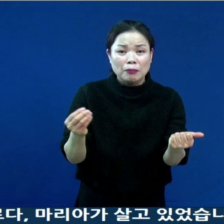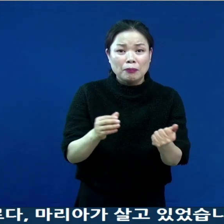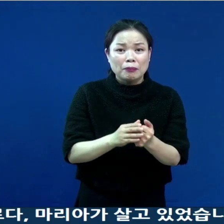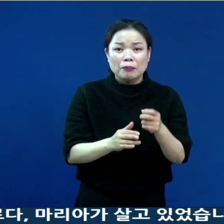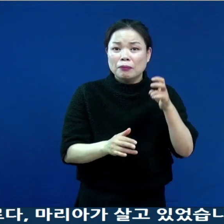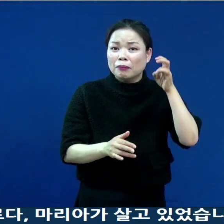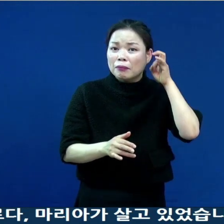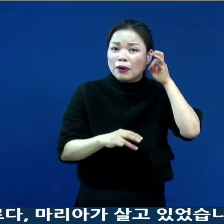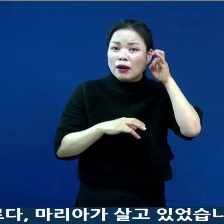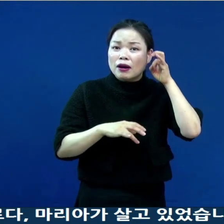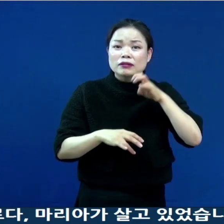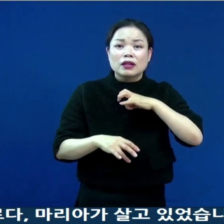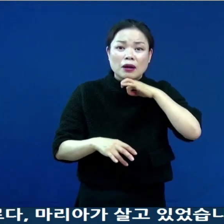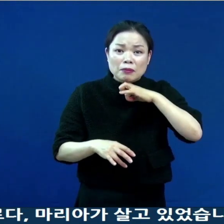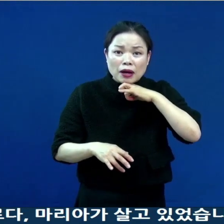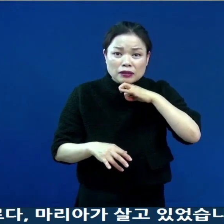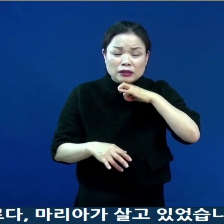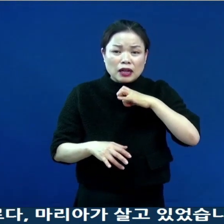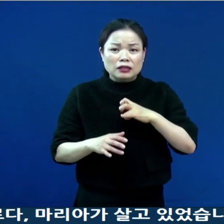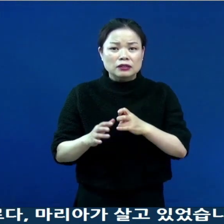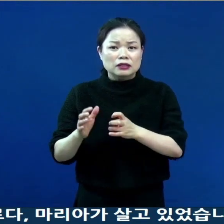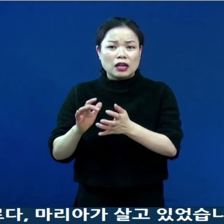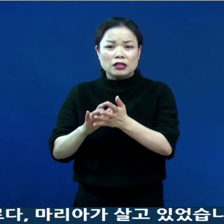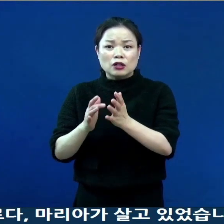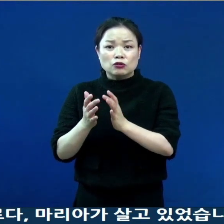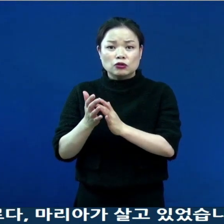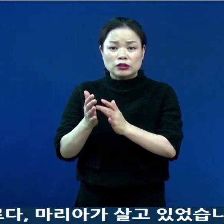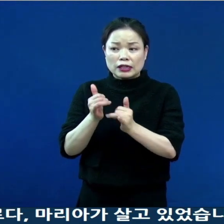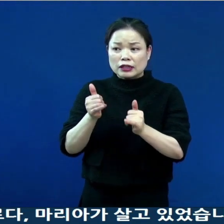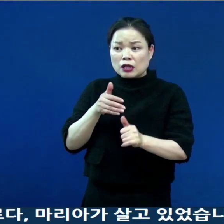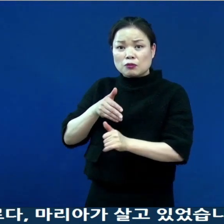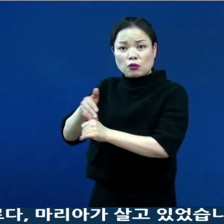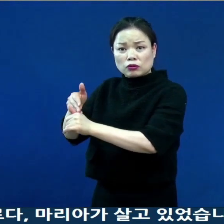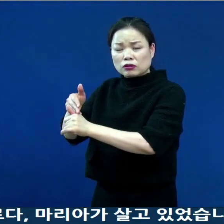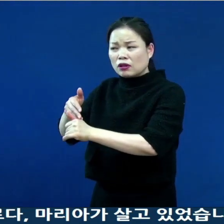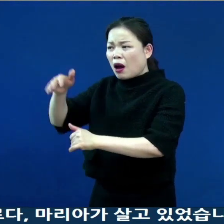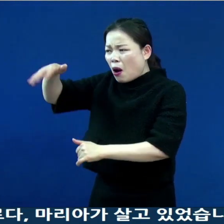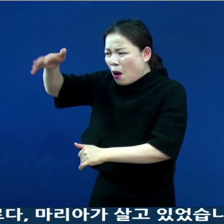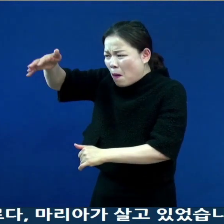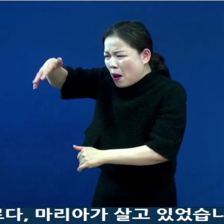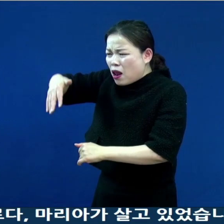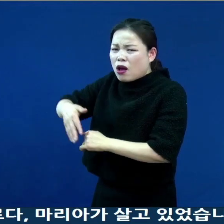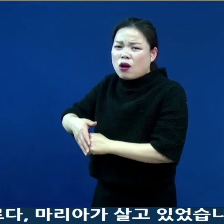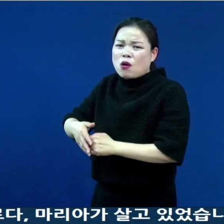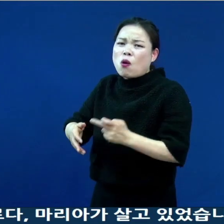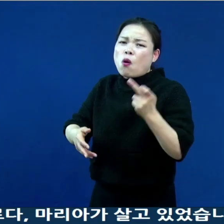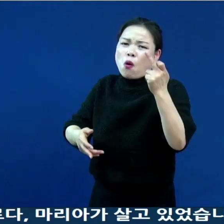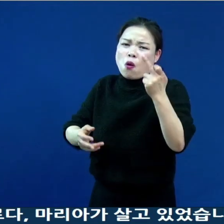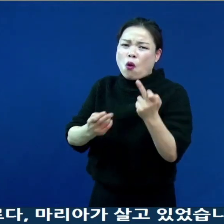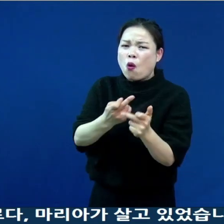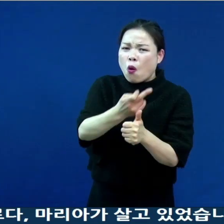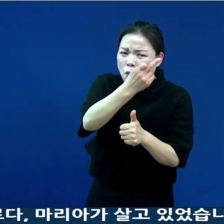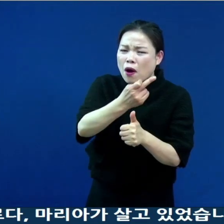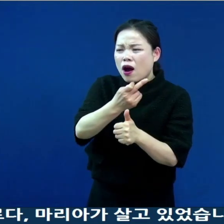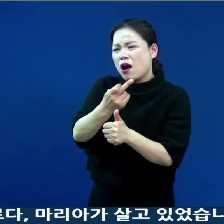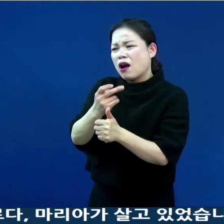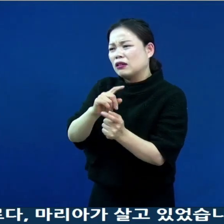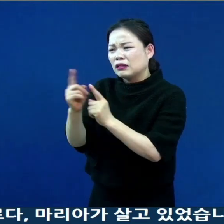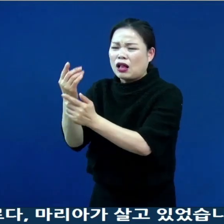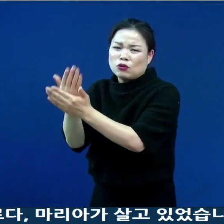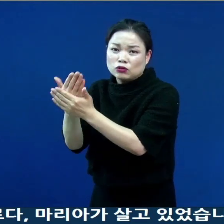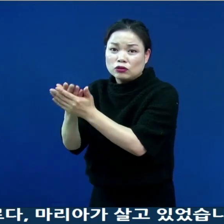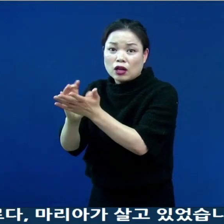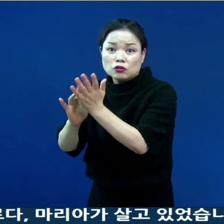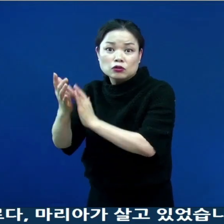마르다와 마리아는 예수님께 사람을 보내서 도움을 청했습니다. 빨리 오셔서 오빠 살려주세요. 예수님이 그